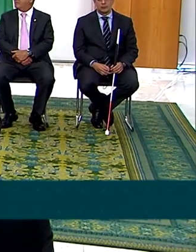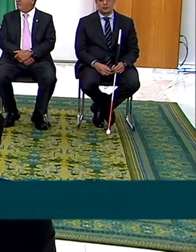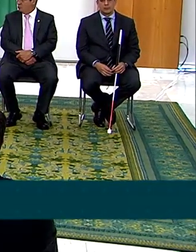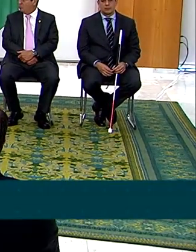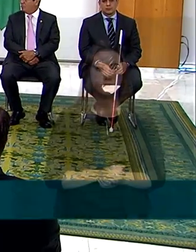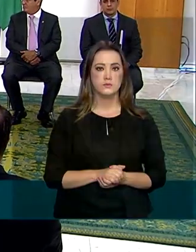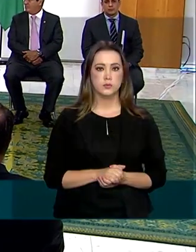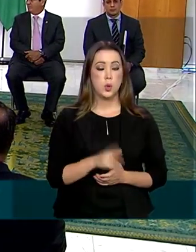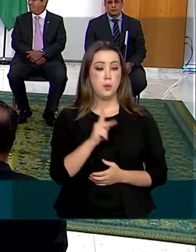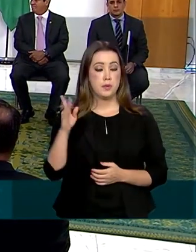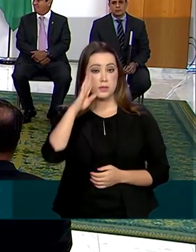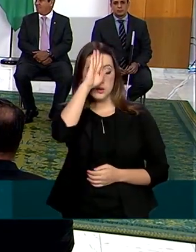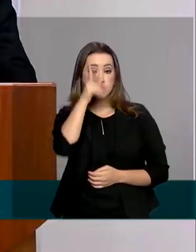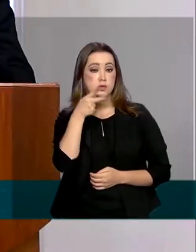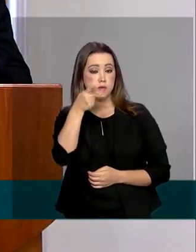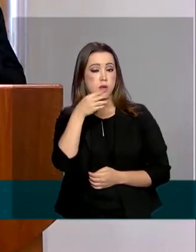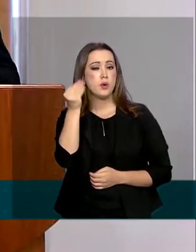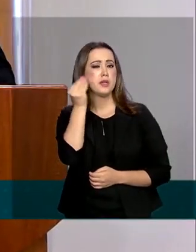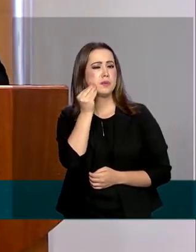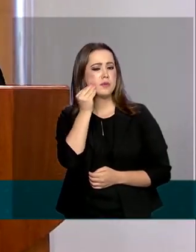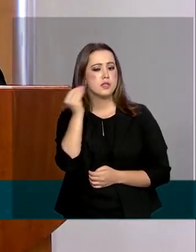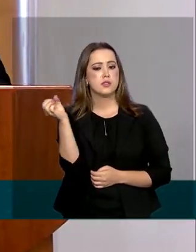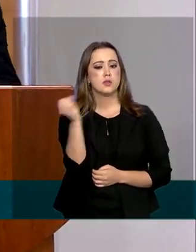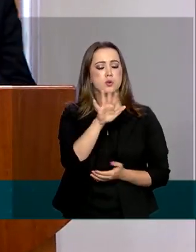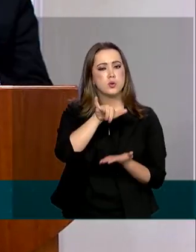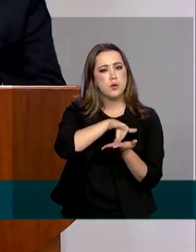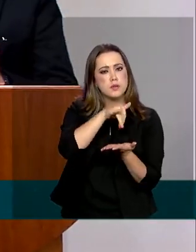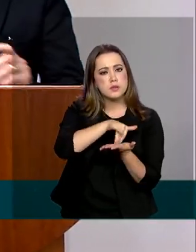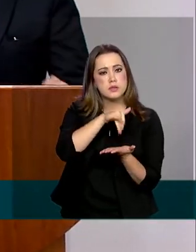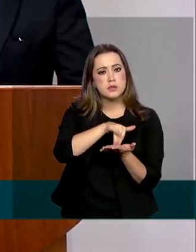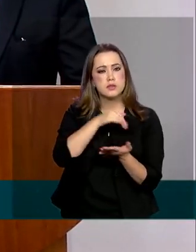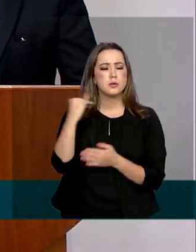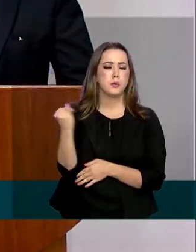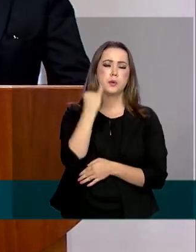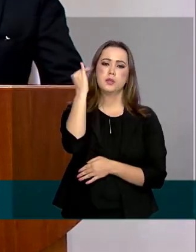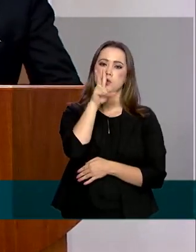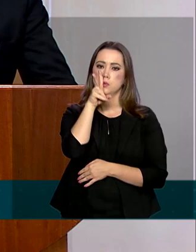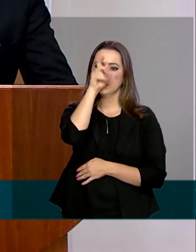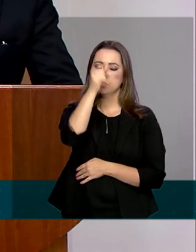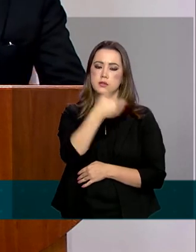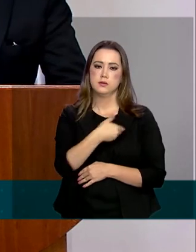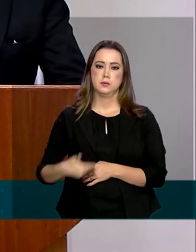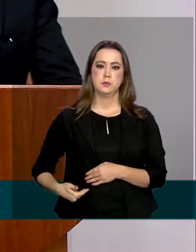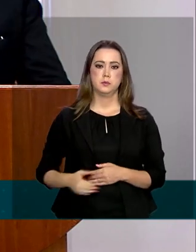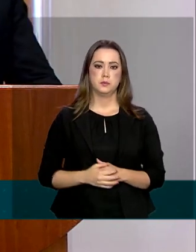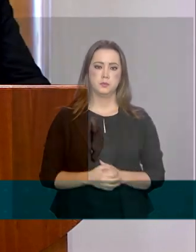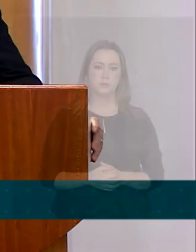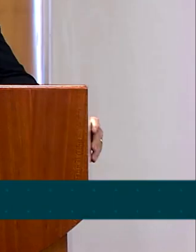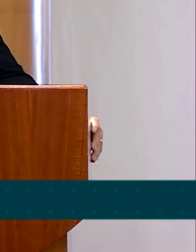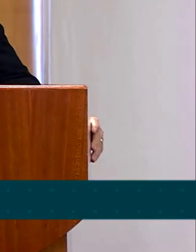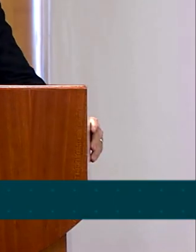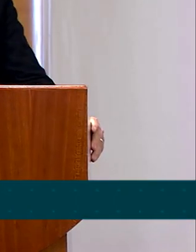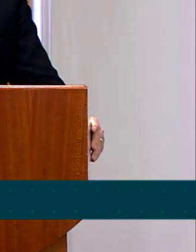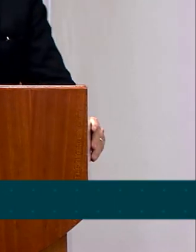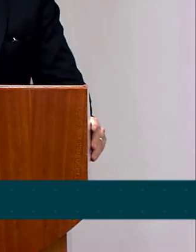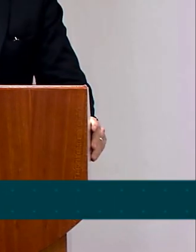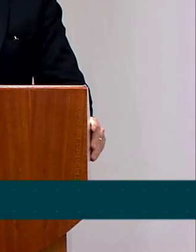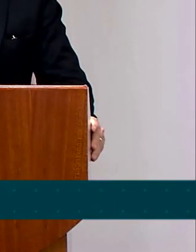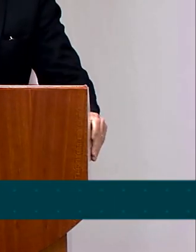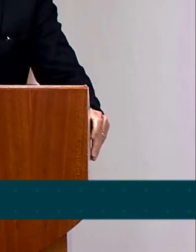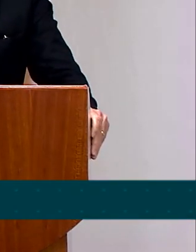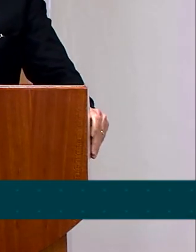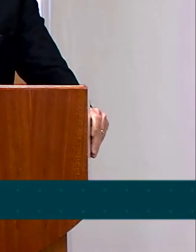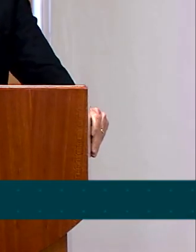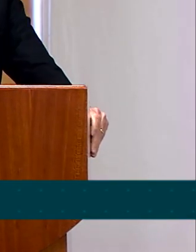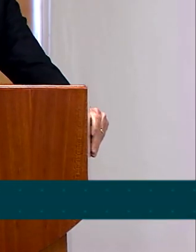Bolsonaro afirmou que a experiência do novo secretário vai fortalecer o governo. O nosso governo, ao qual a vossa senhoria